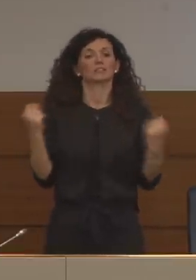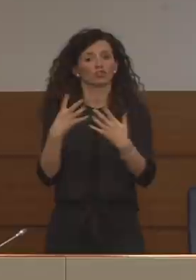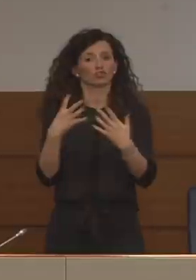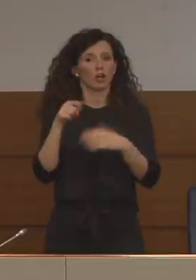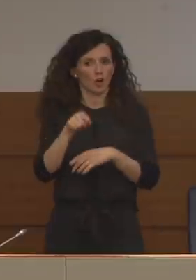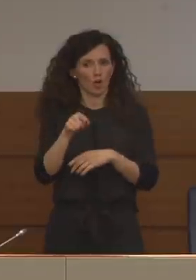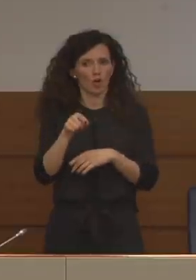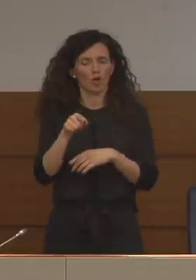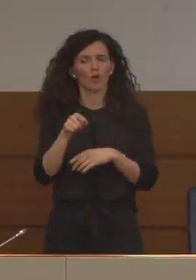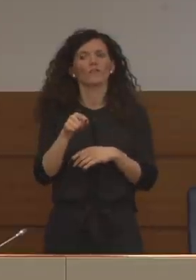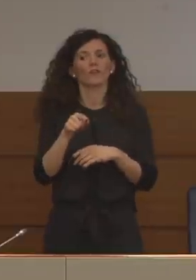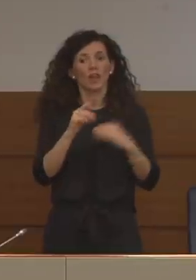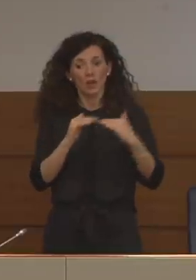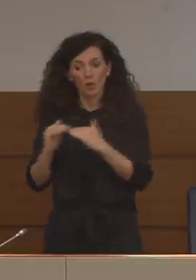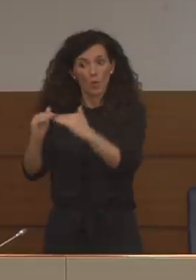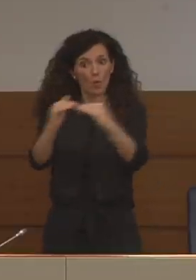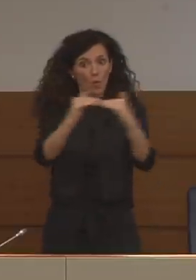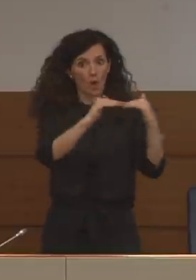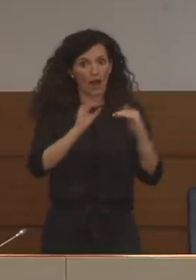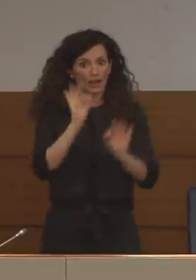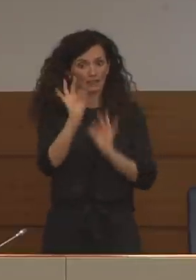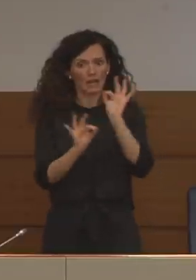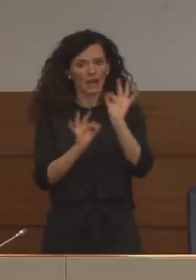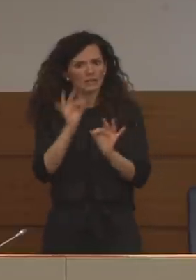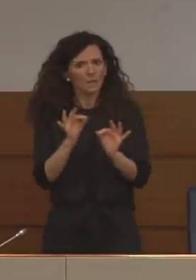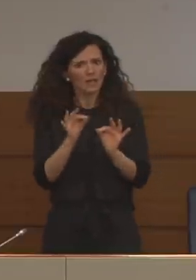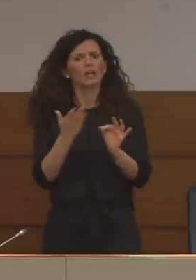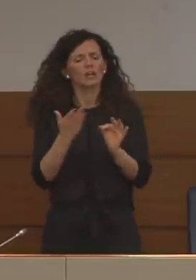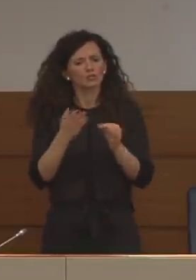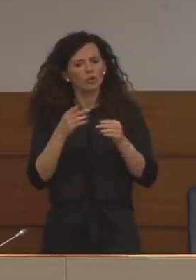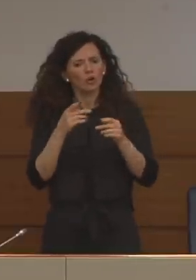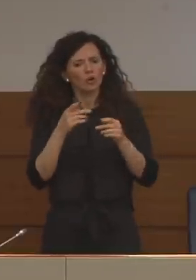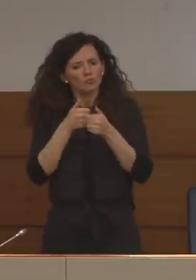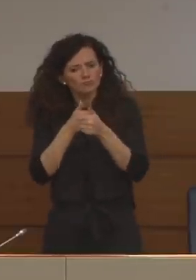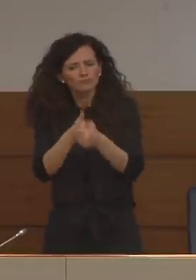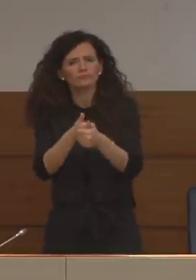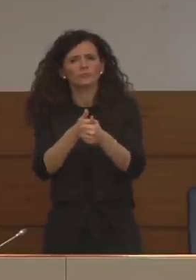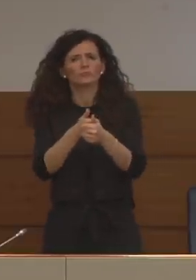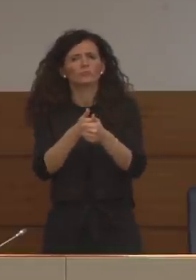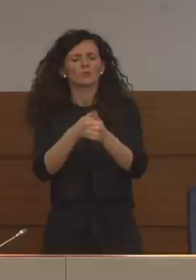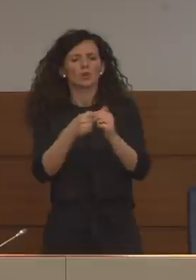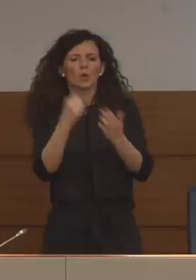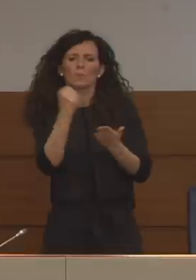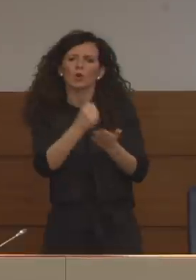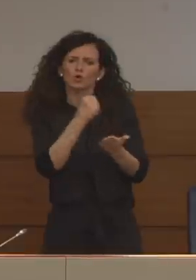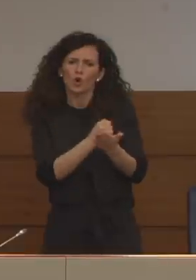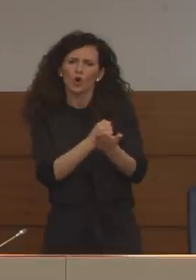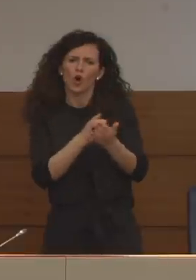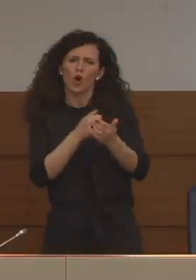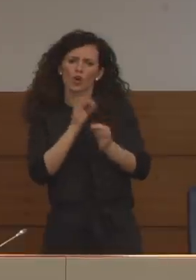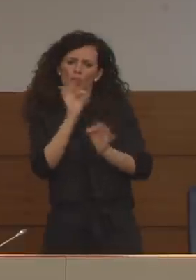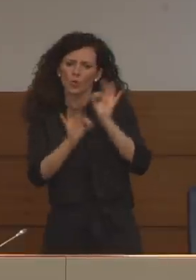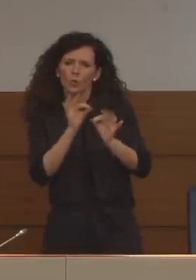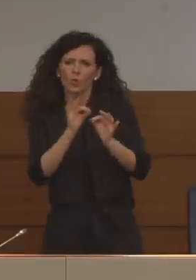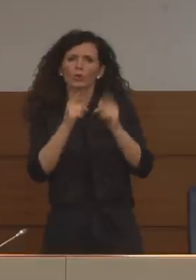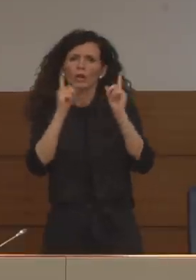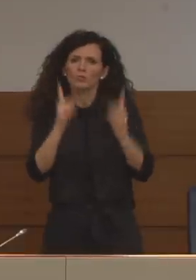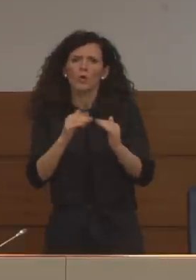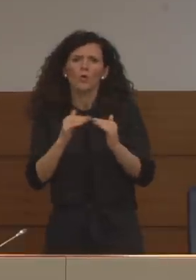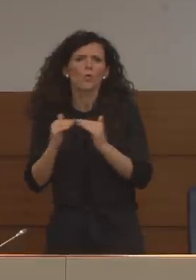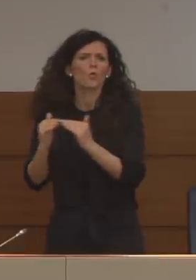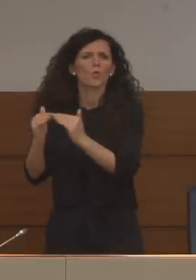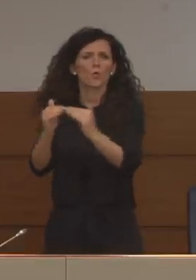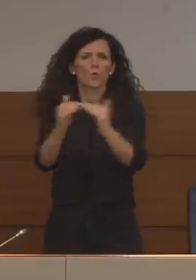l'adozione di percorsi protocollari comuni e di strategie